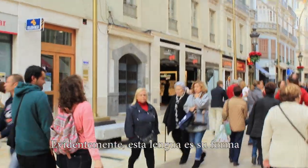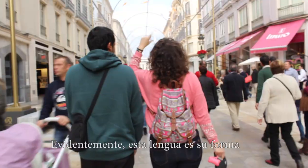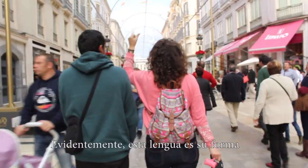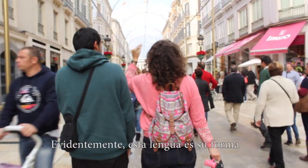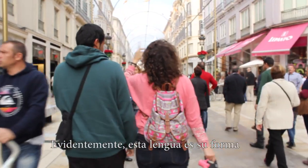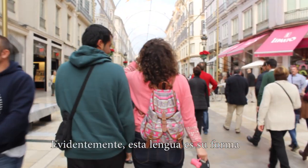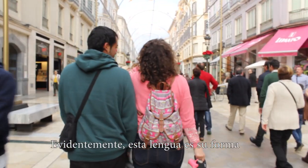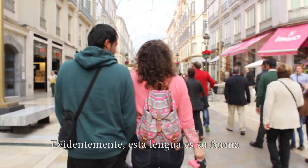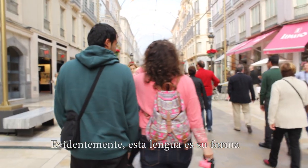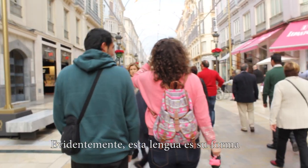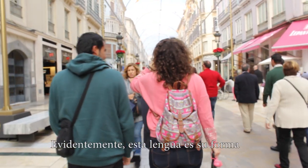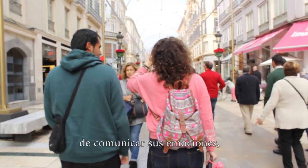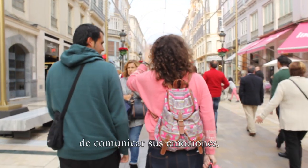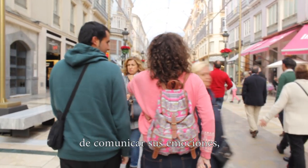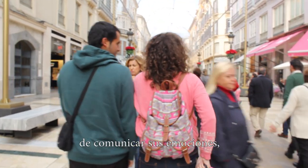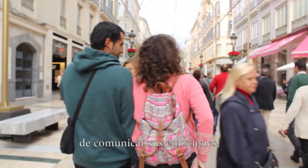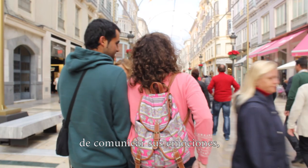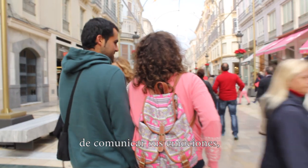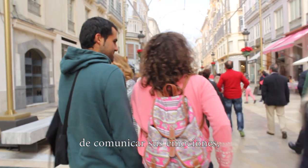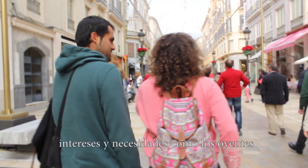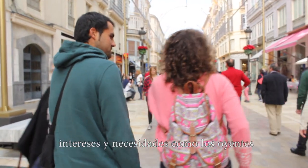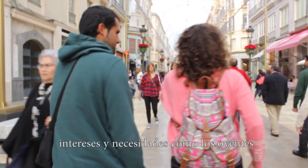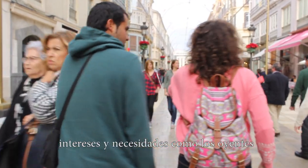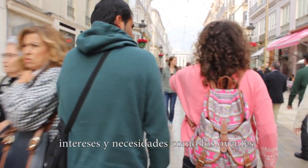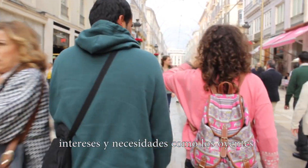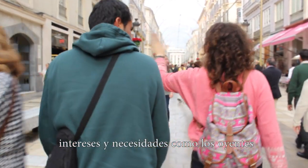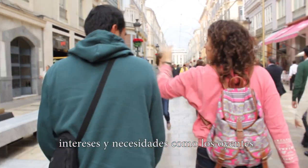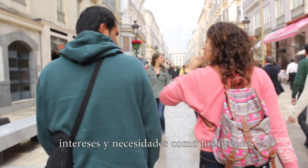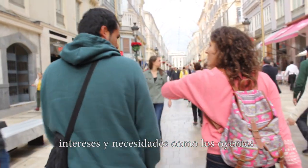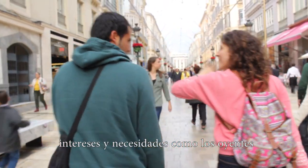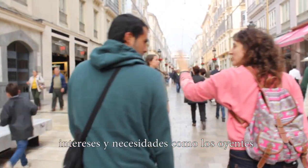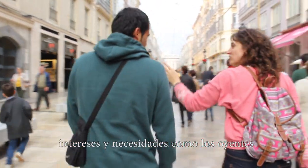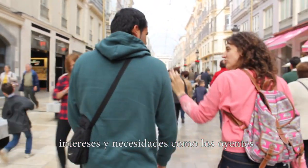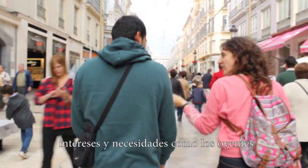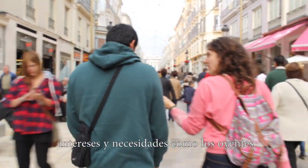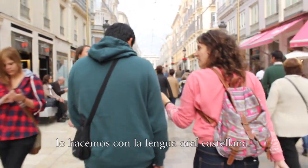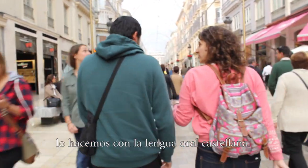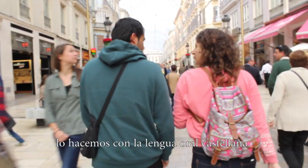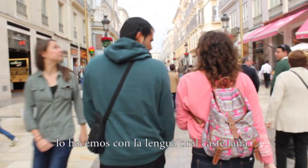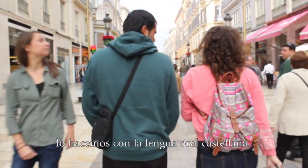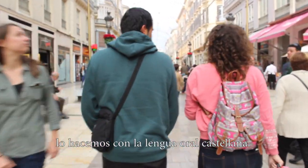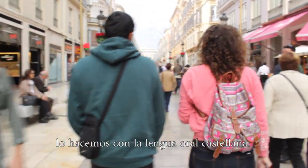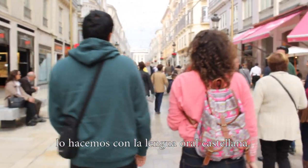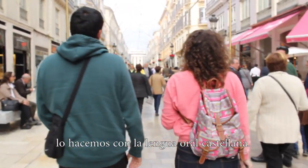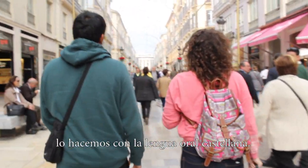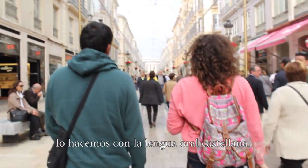Evidentemente, esta lengua es su forma de comunicar sus emociones, intereses y necesidades, como los oyentes lo hacemos con la lengua oral castellana.